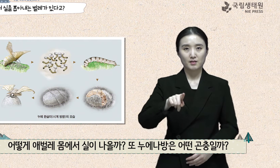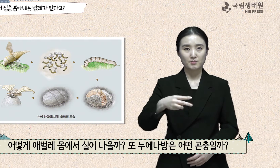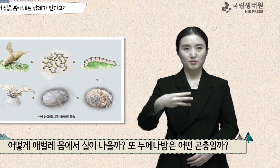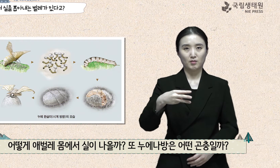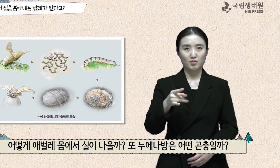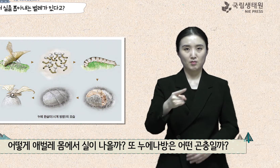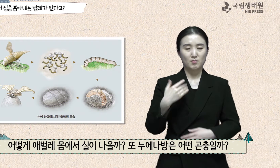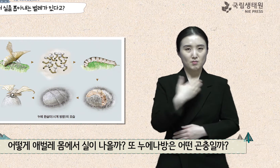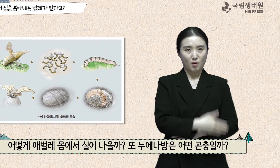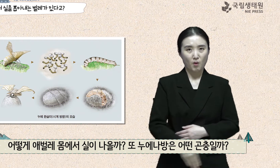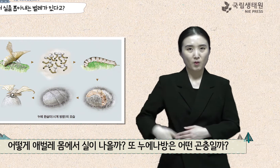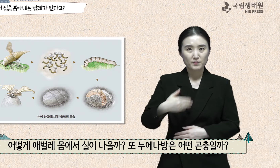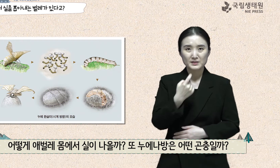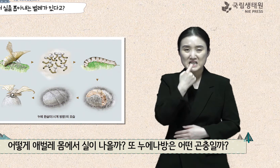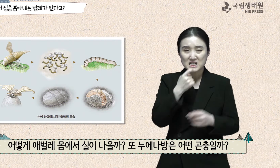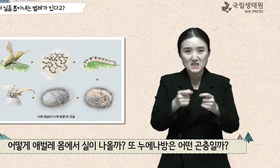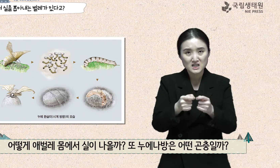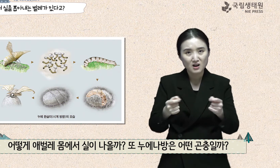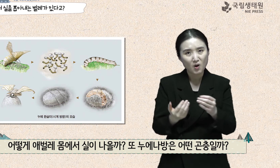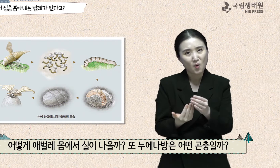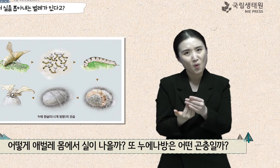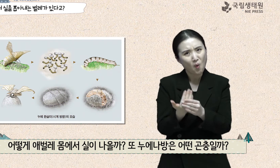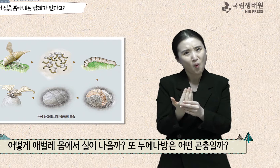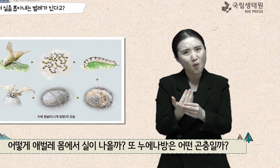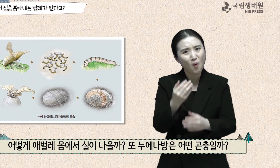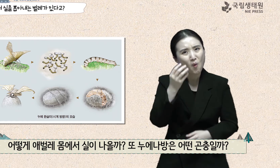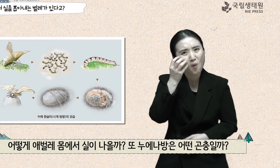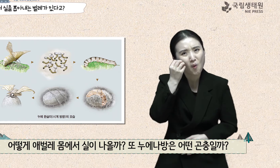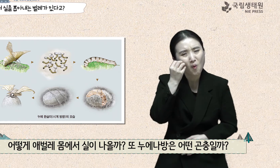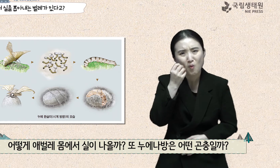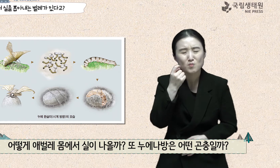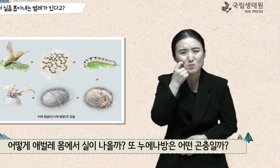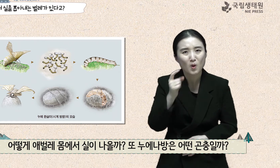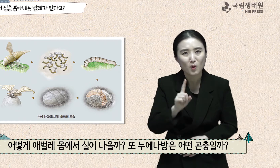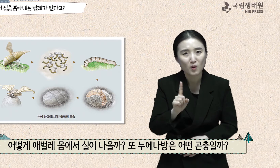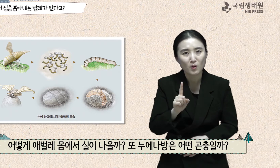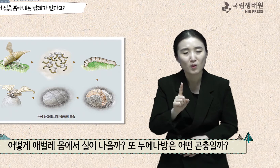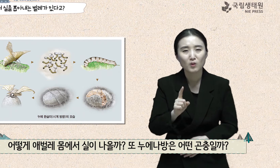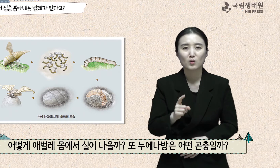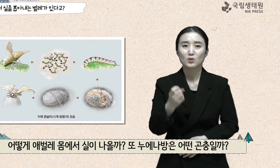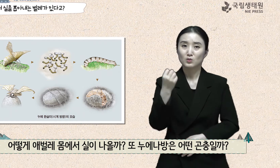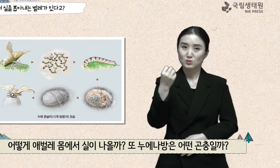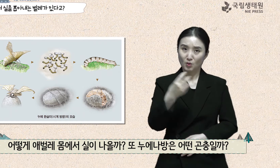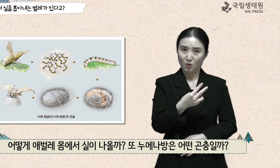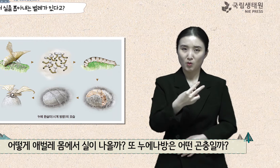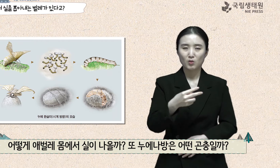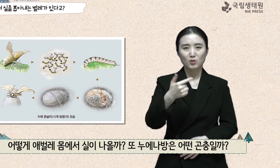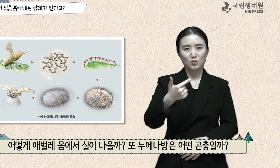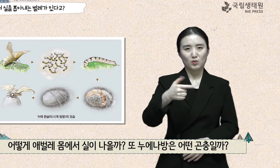몸에서 실이 나올까? 또 누에 나방은 어떤 곤충일까?